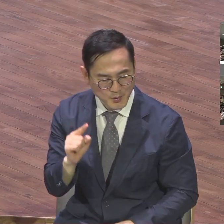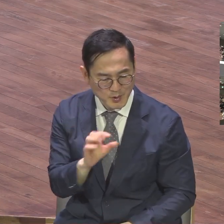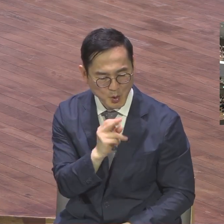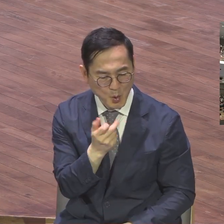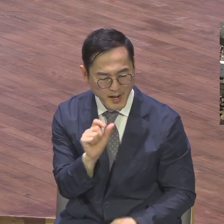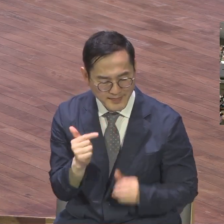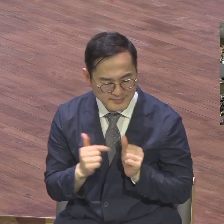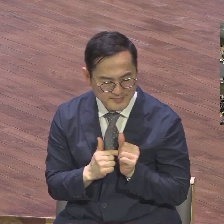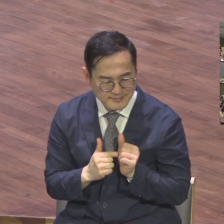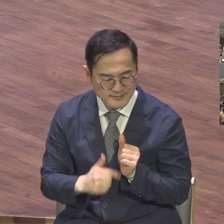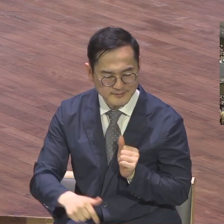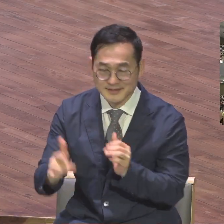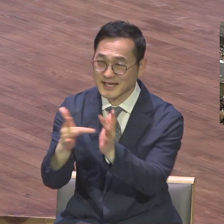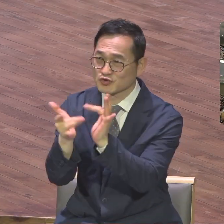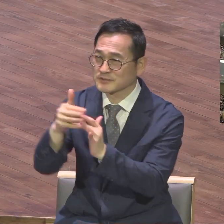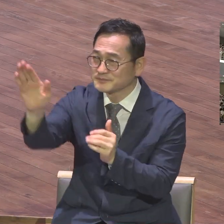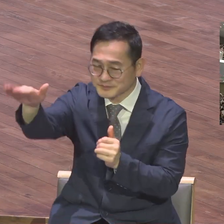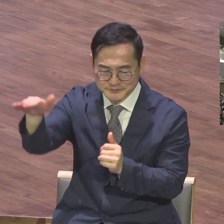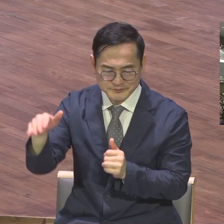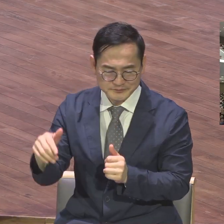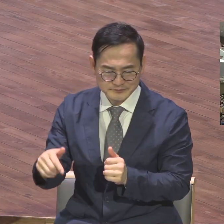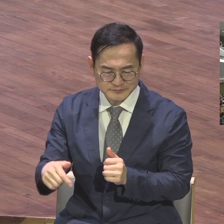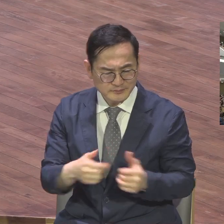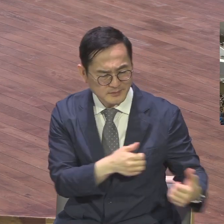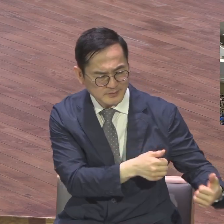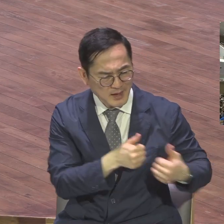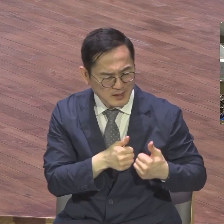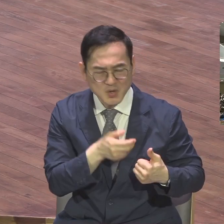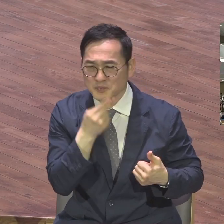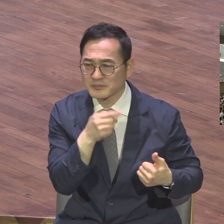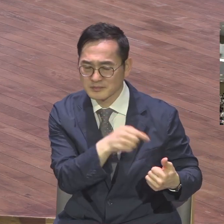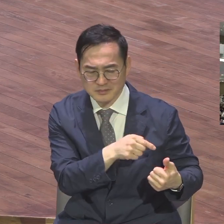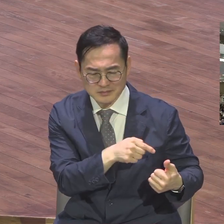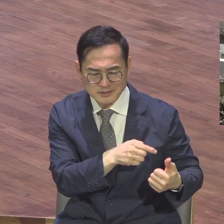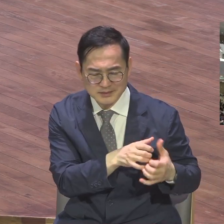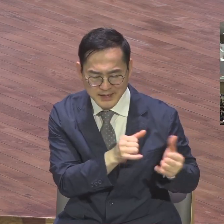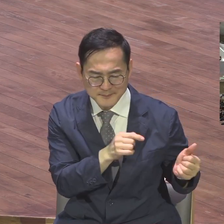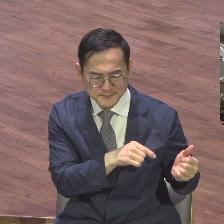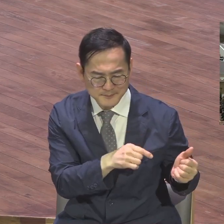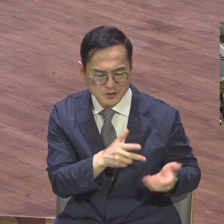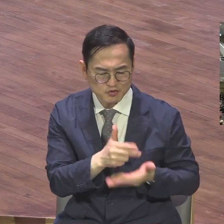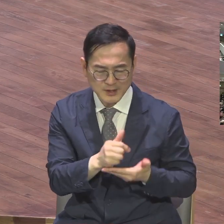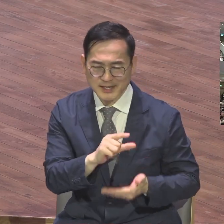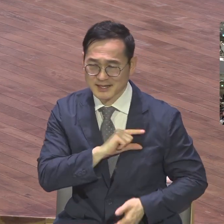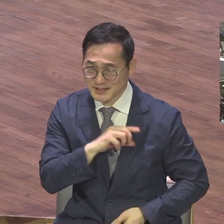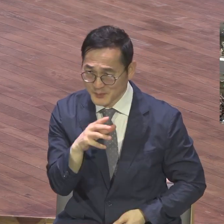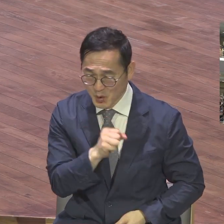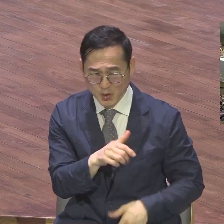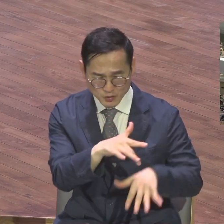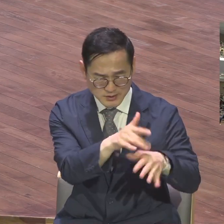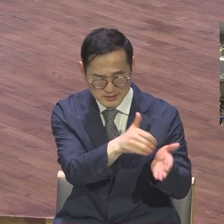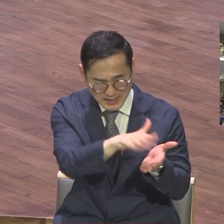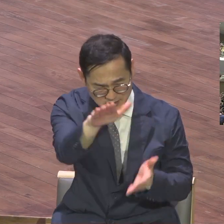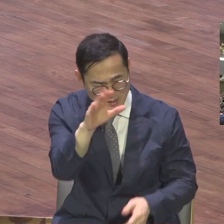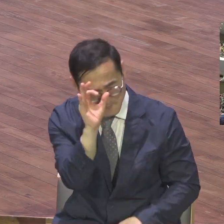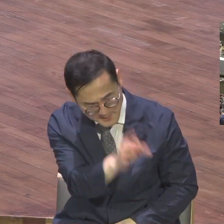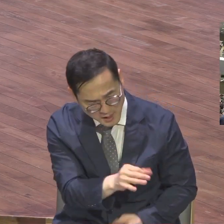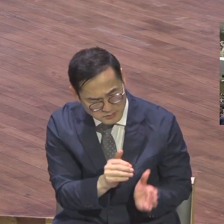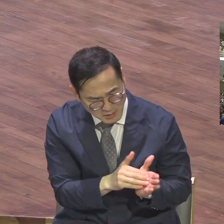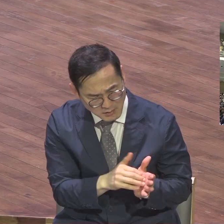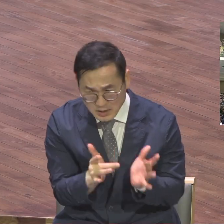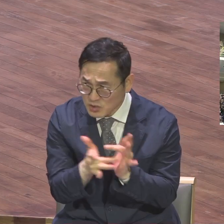예수께 여짜오되 선생님, 우리를 따르지 않는 어떤 자가 주의 이름으로 귀신을 내쫓는 것을 우리가